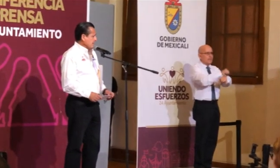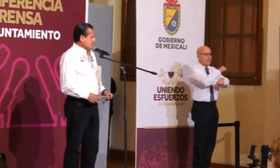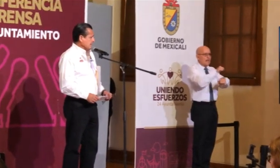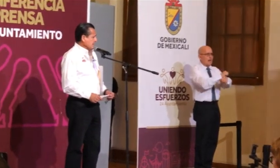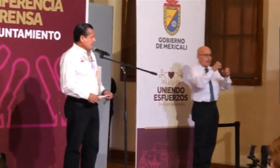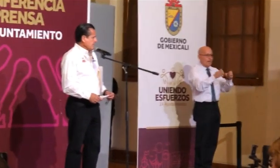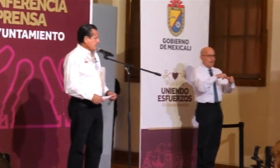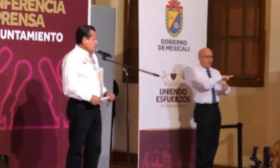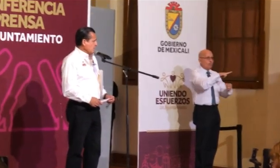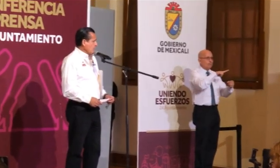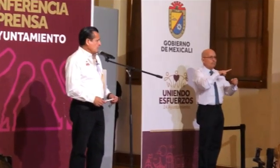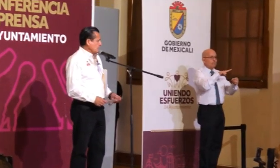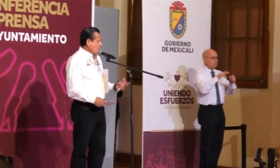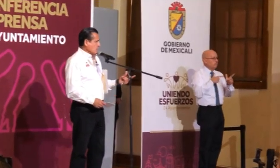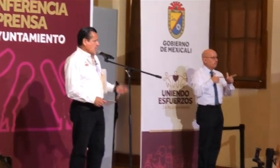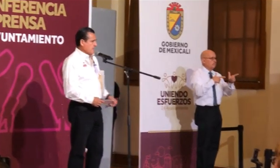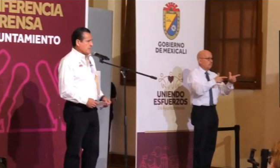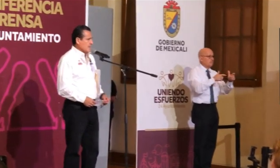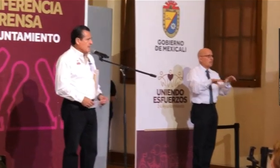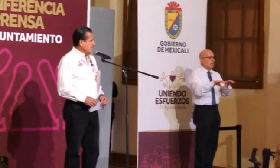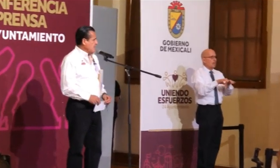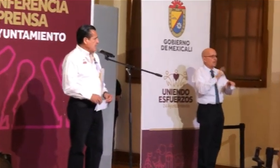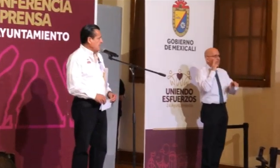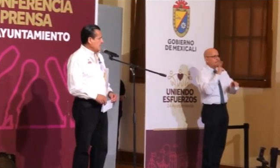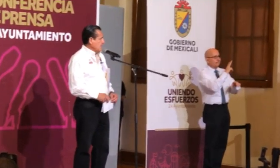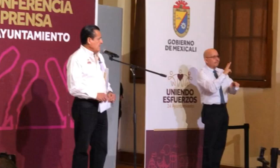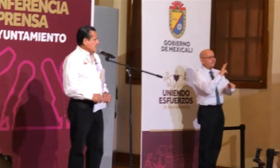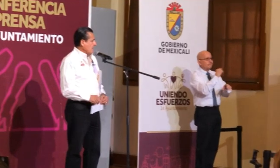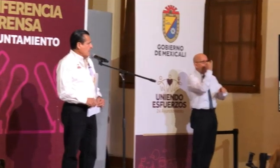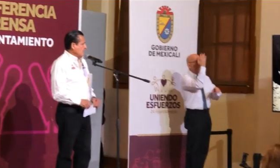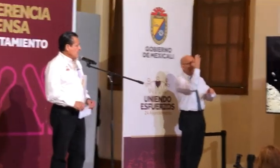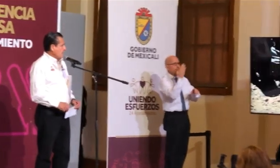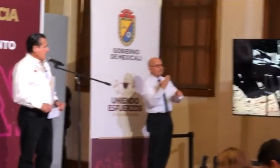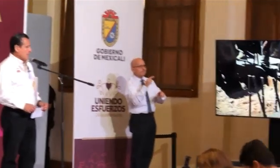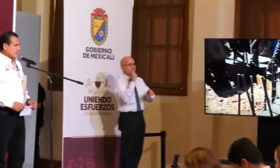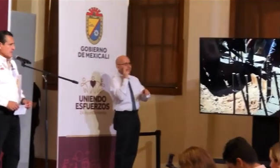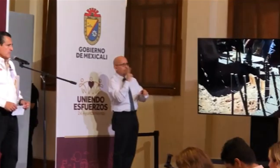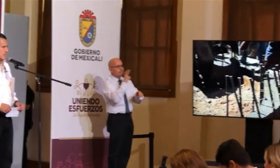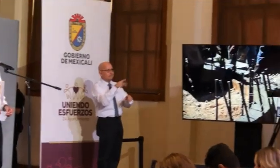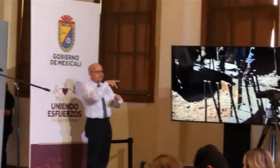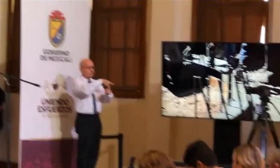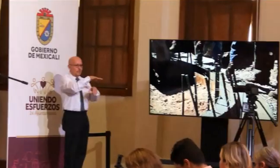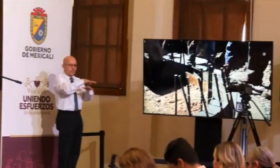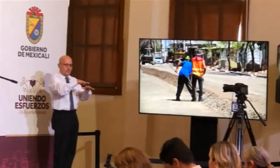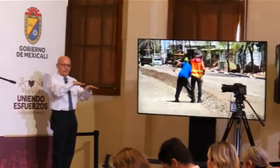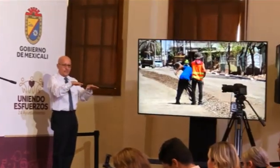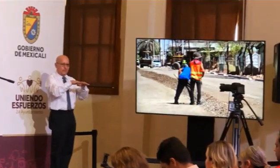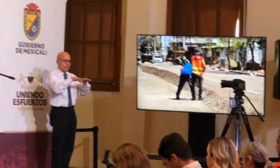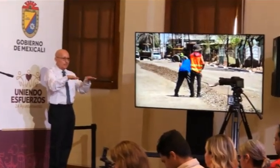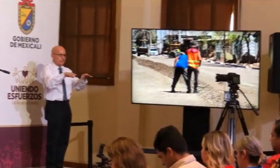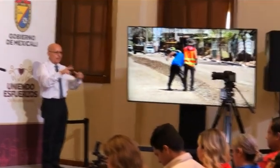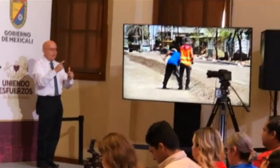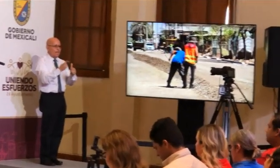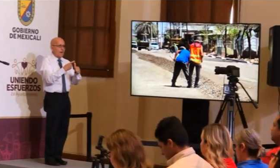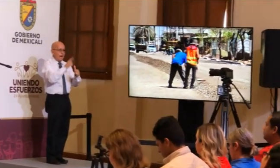y continuamos, como se puede apreciar en las imágenes, trabajando en la pavimentación de los primeros